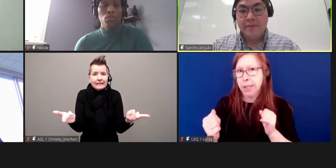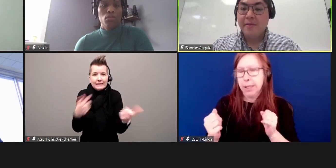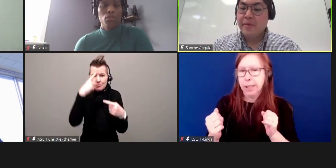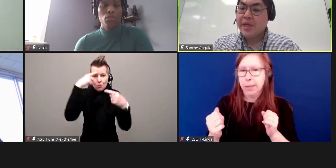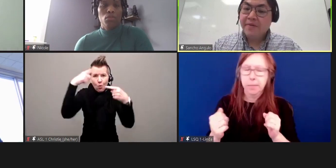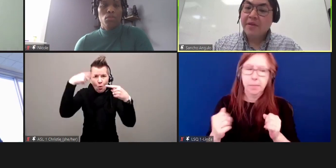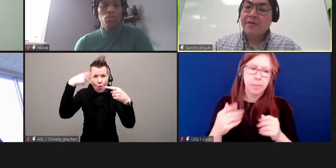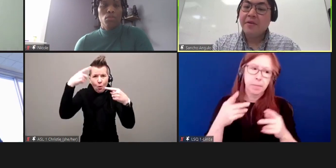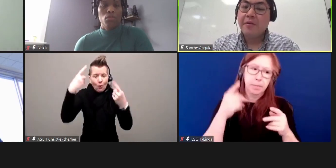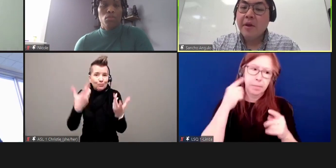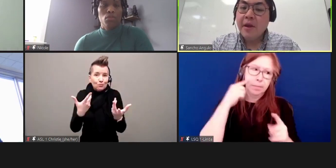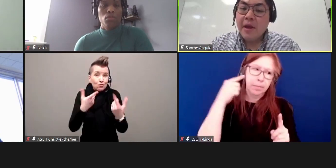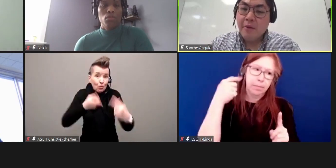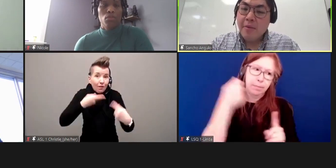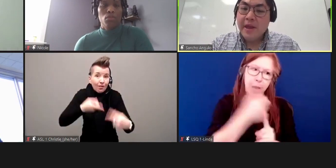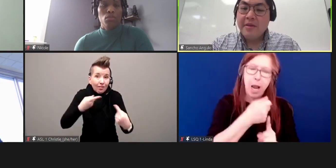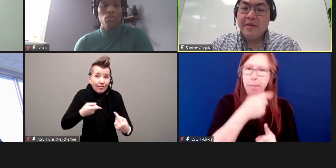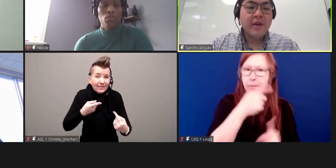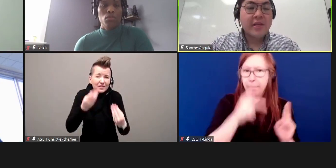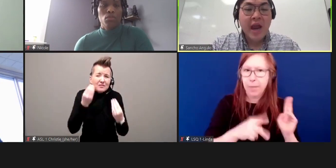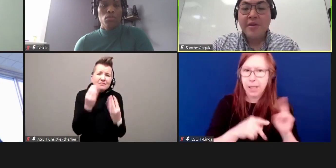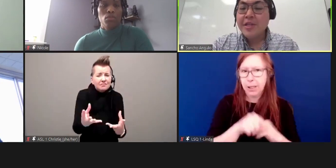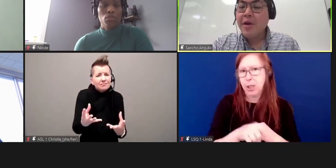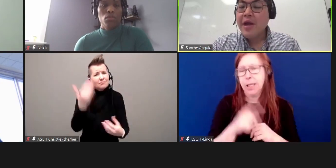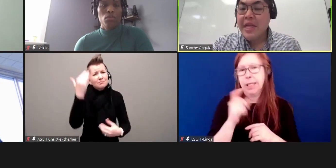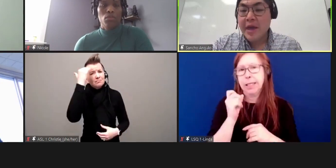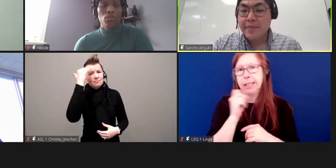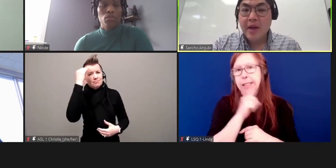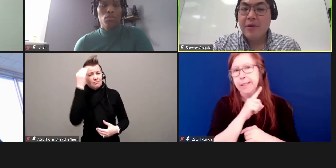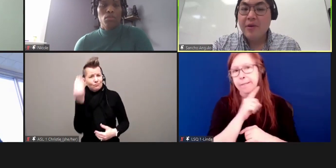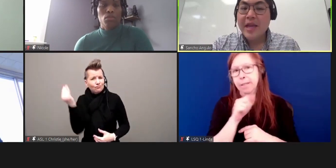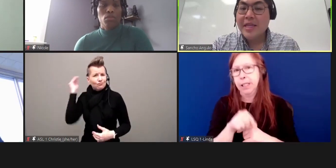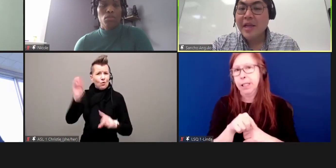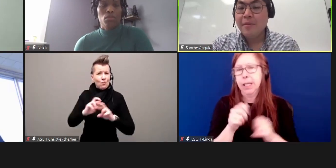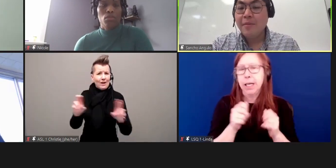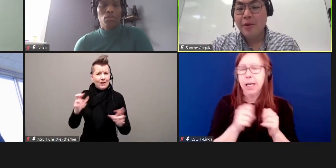difficulté avec le traitement sensoriel.